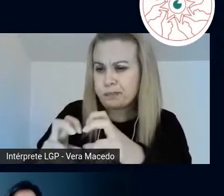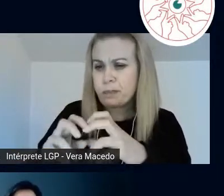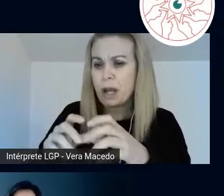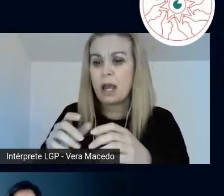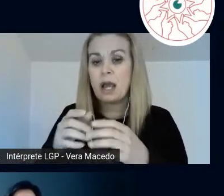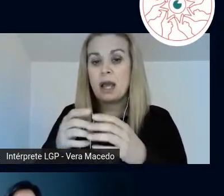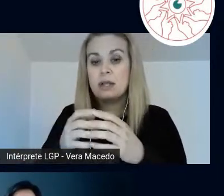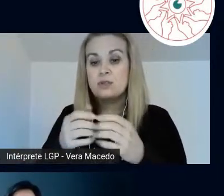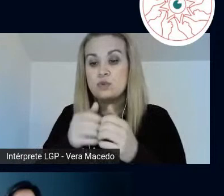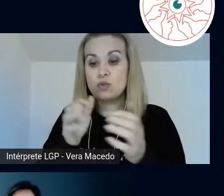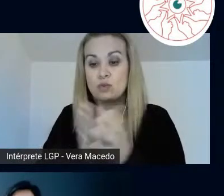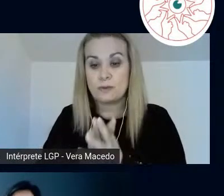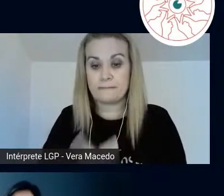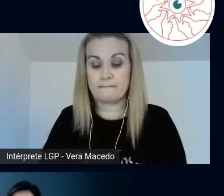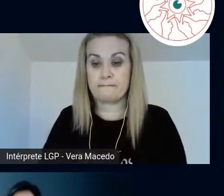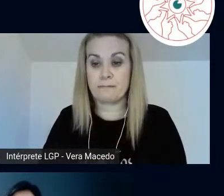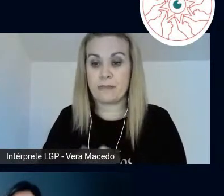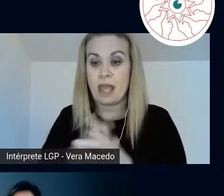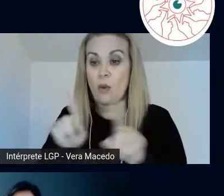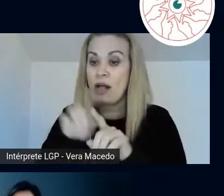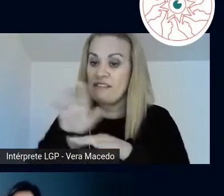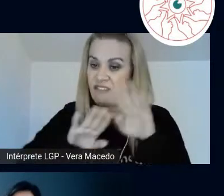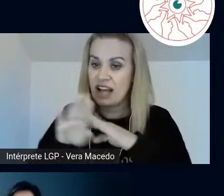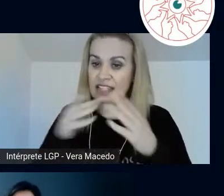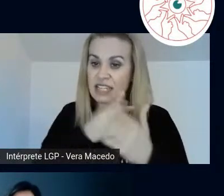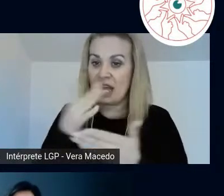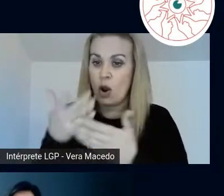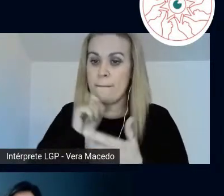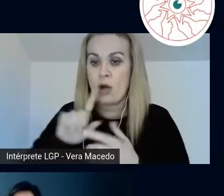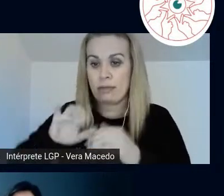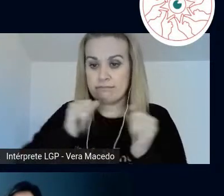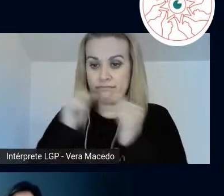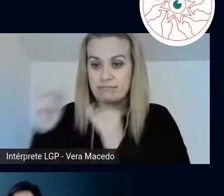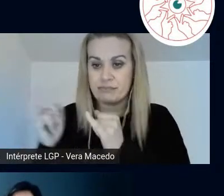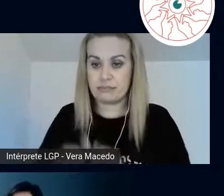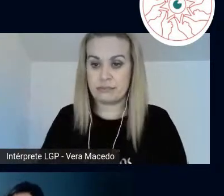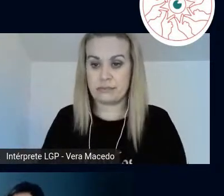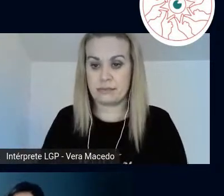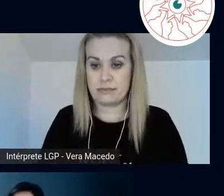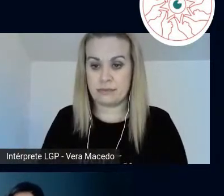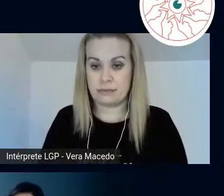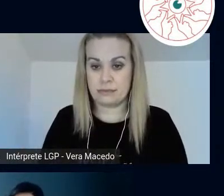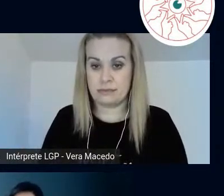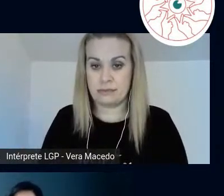academia voltada para esse nicho vem fazendo. Pode passar o slide.